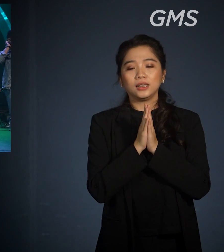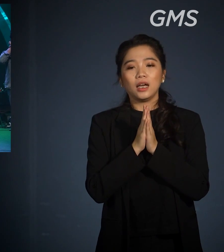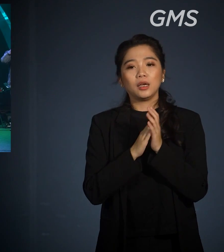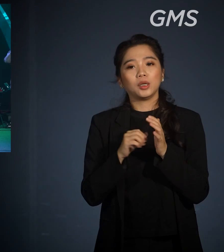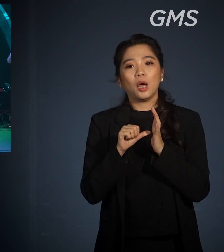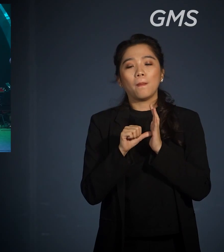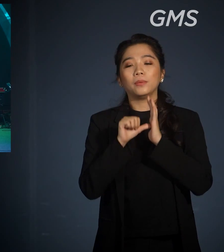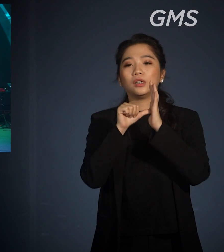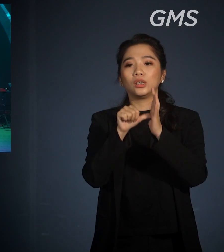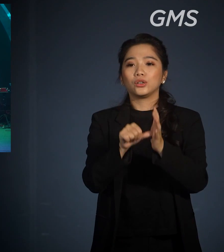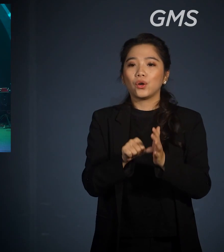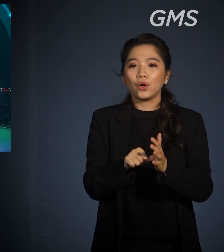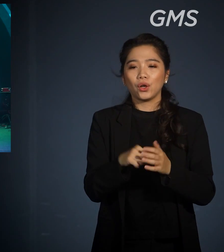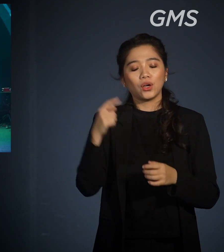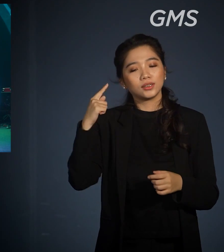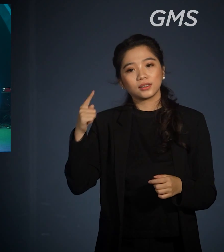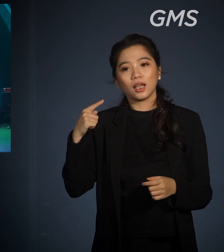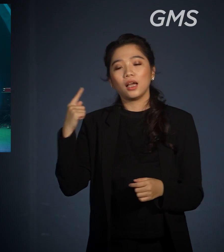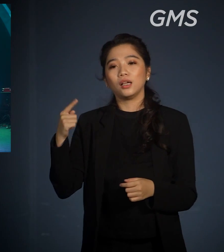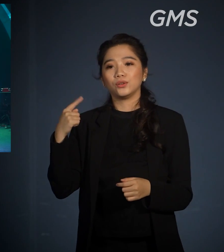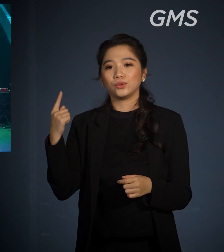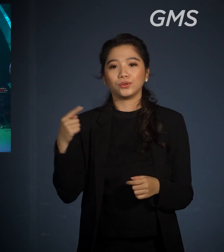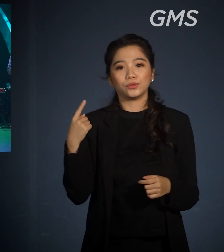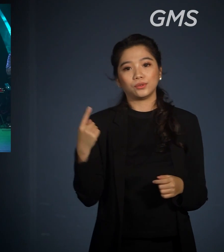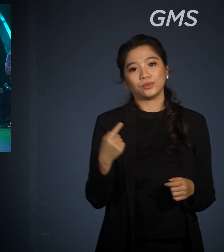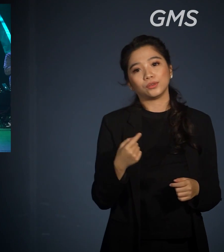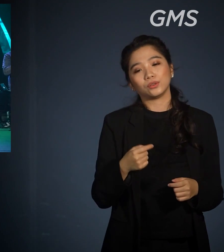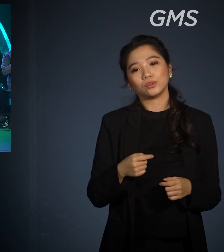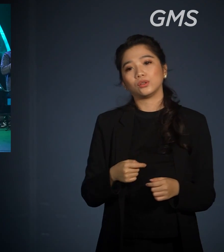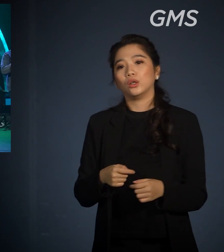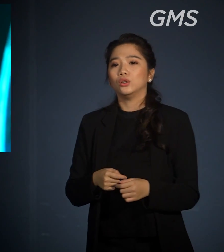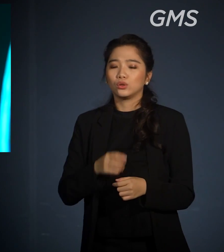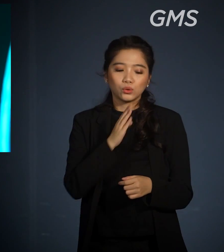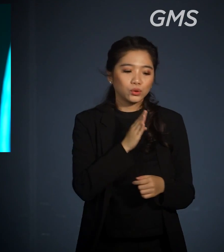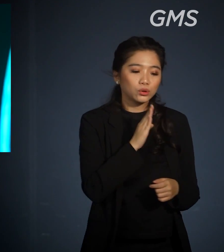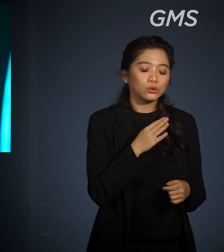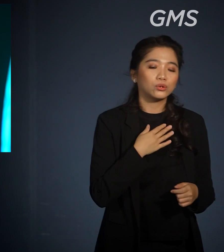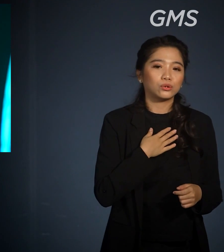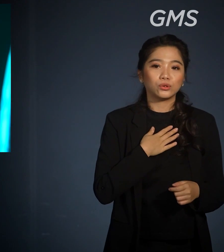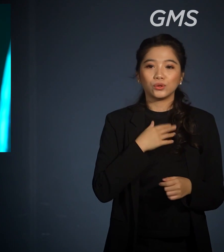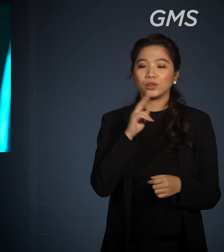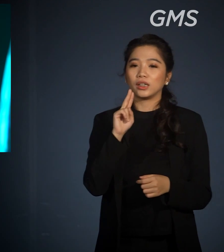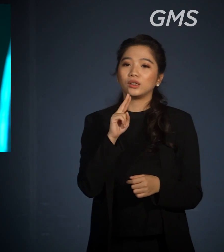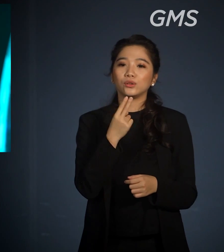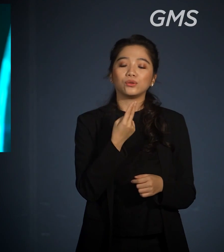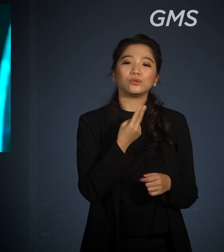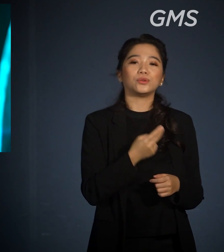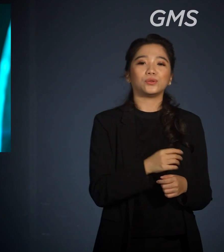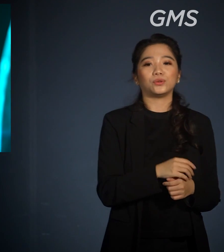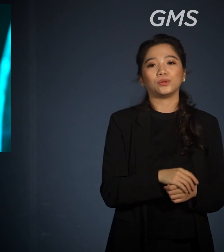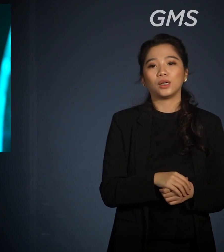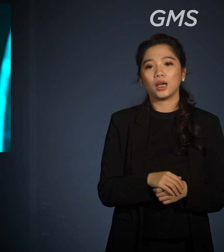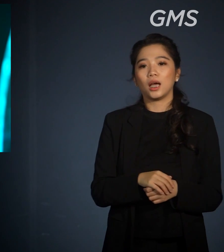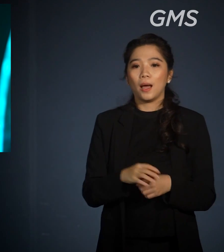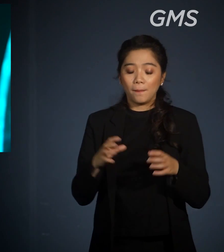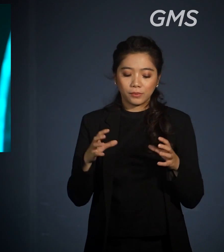menguatkan dan menolong selalu. Sungguh ku rindu